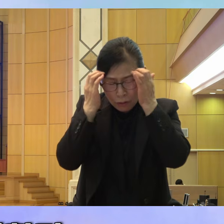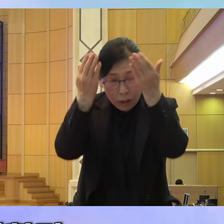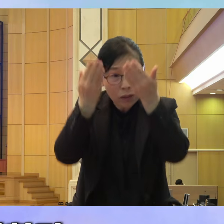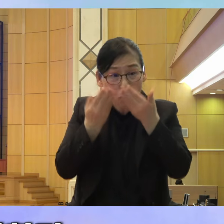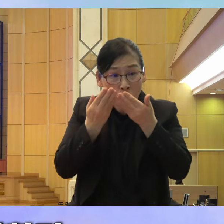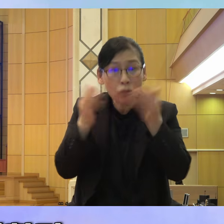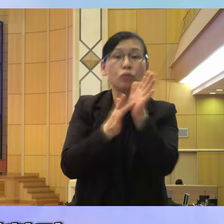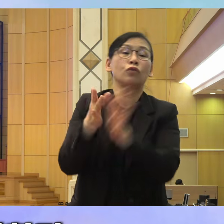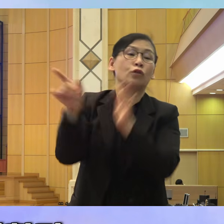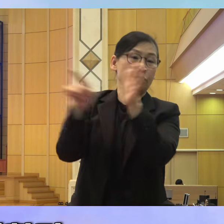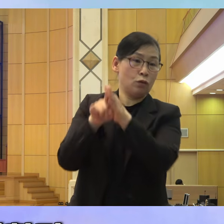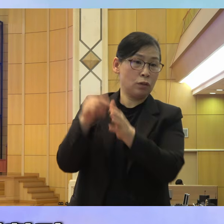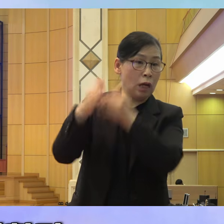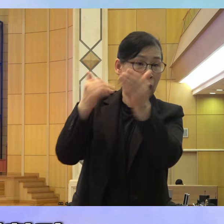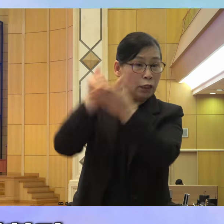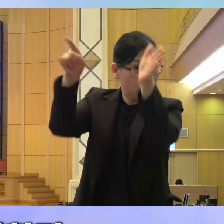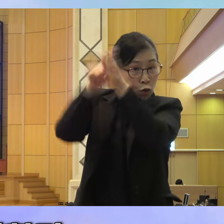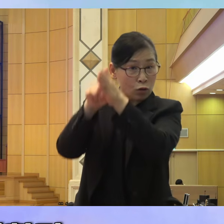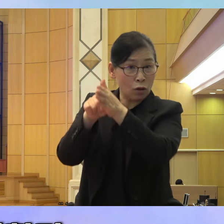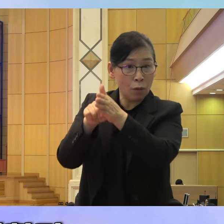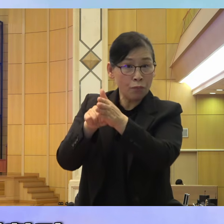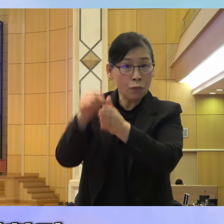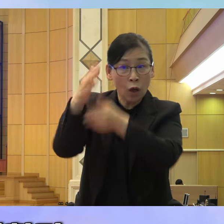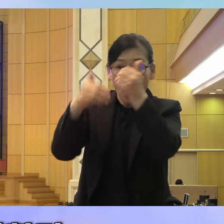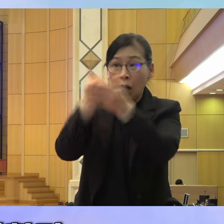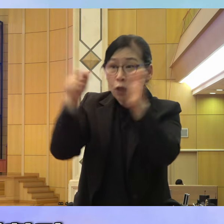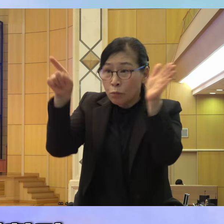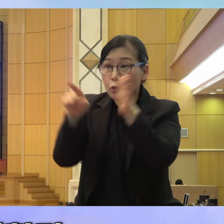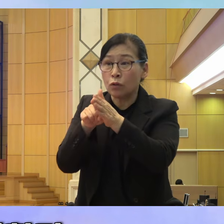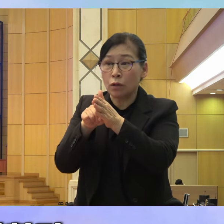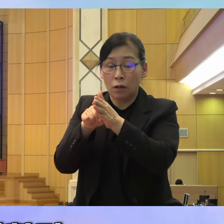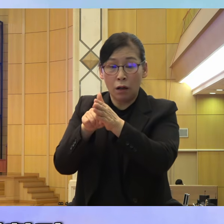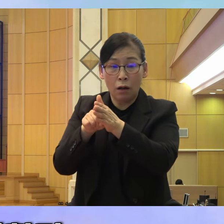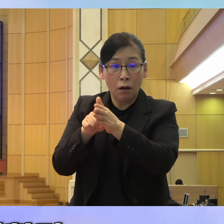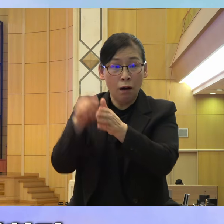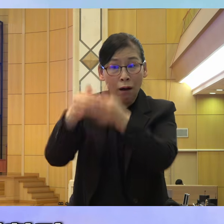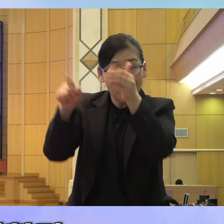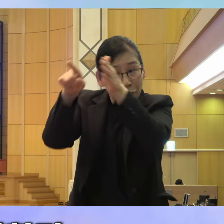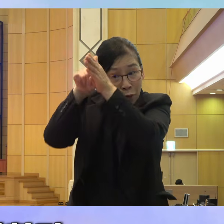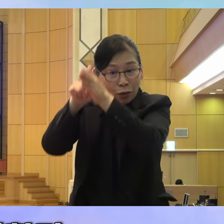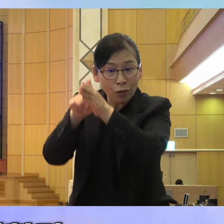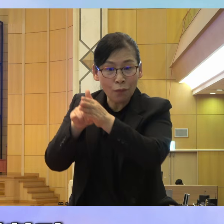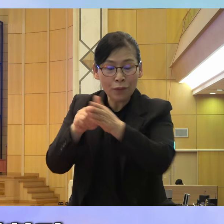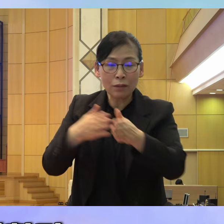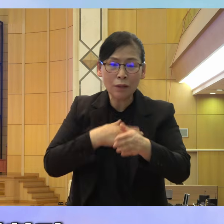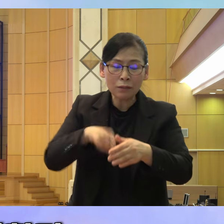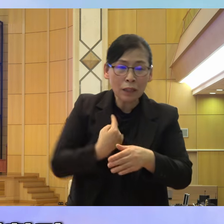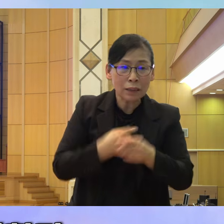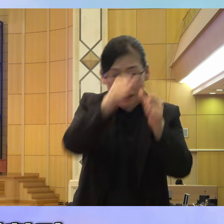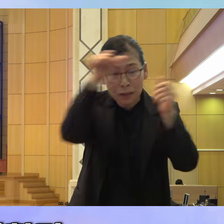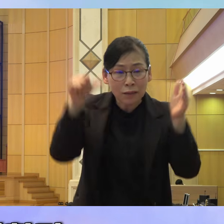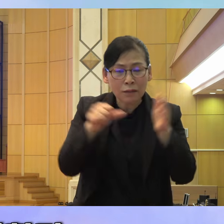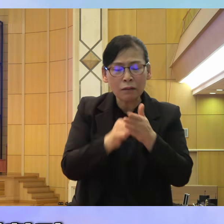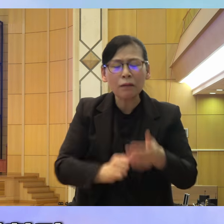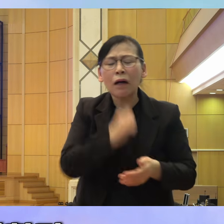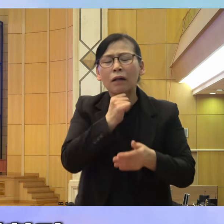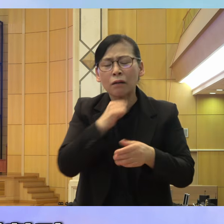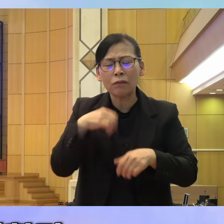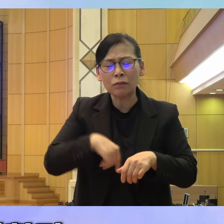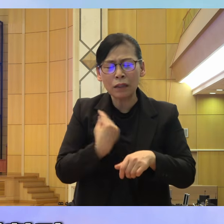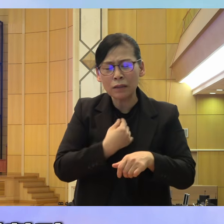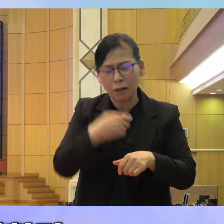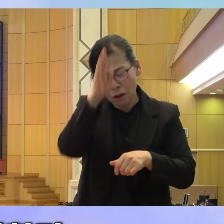고생했지만, 그래도 주님을 위해 고생하면 그거는 엄청난 축복이겠지만, 자기가 가난하고